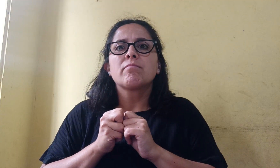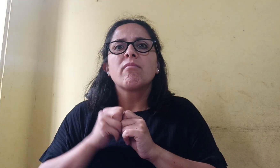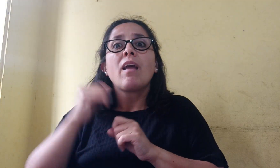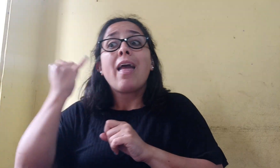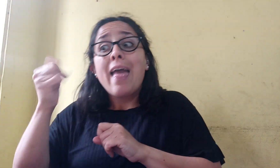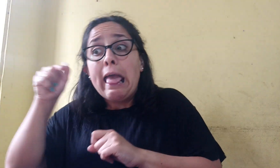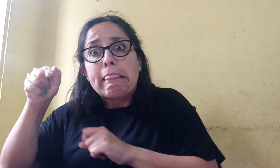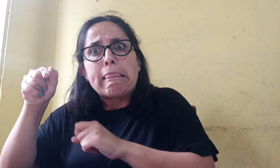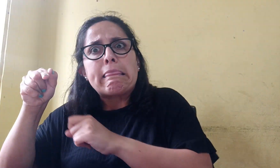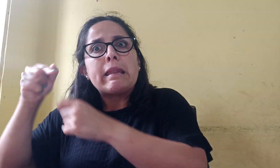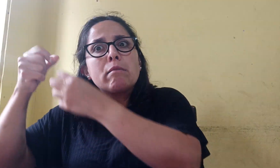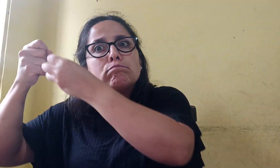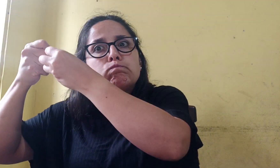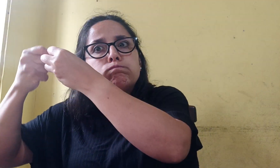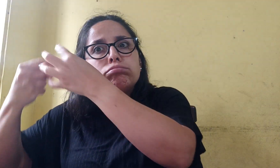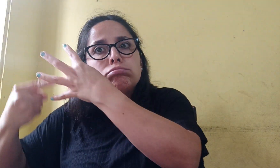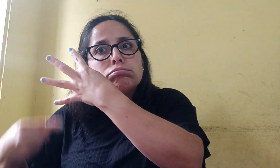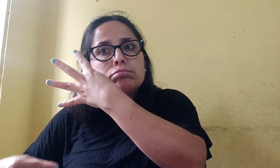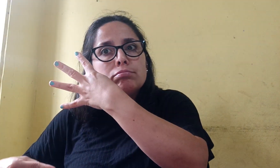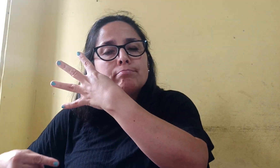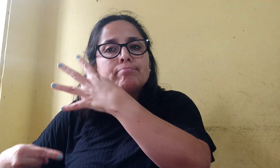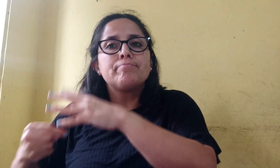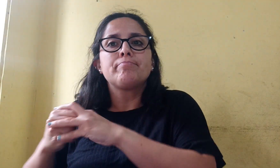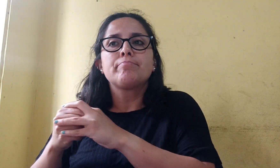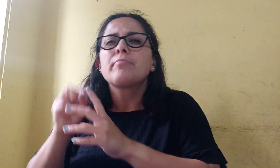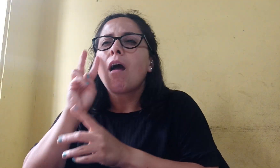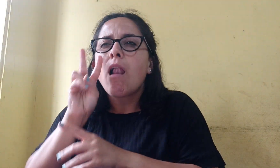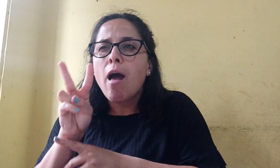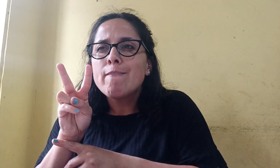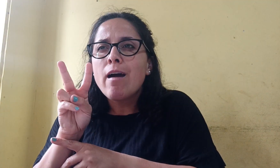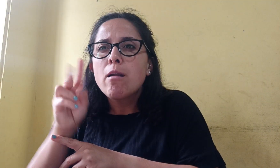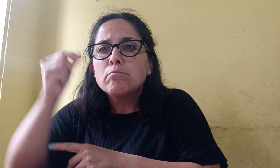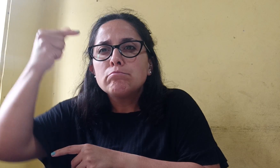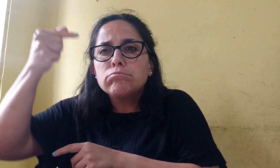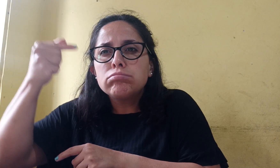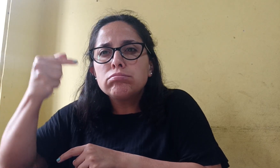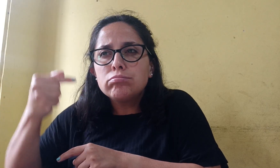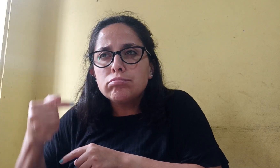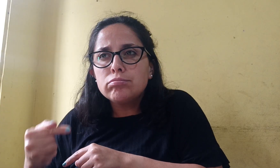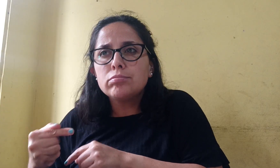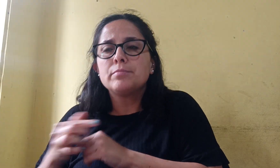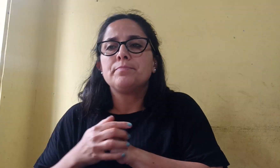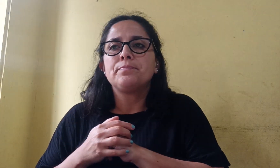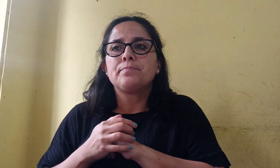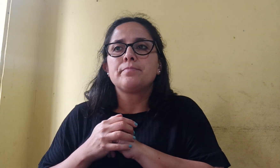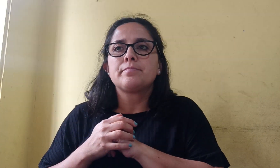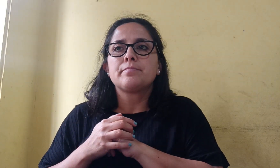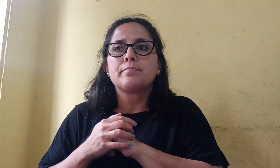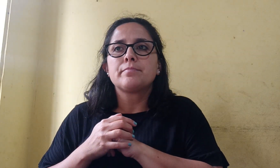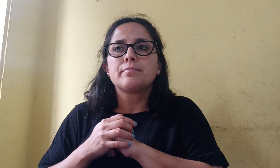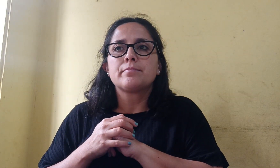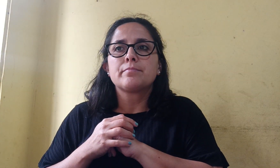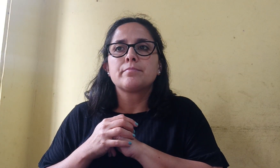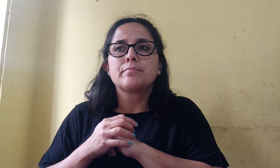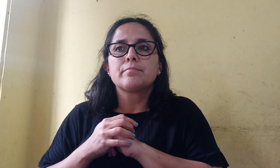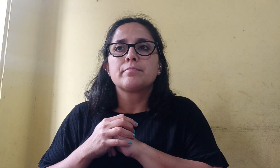subdivisiones, que las vamos a ver en forma horizontal, que serían, las divisiones serían el sistema